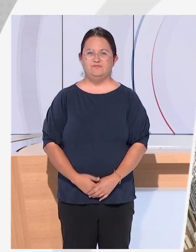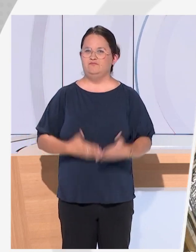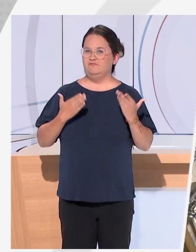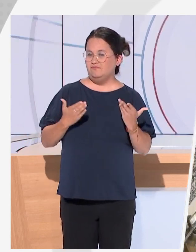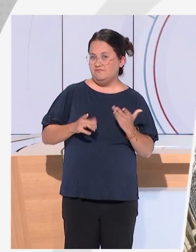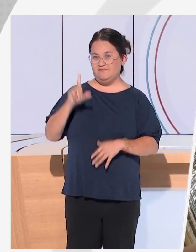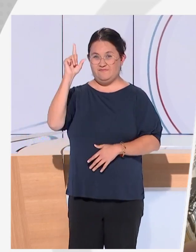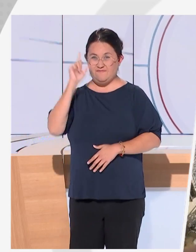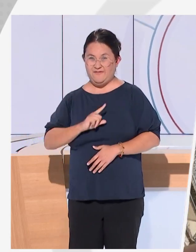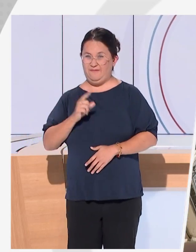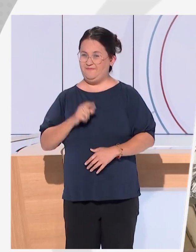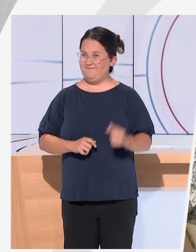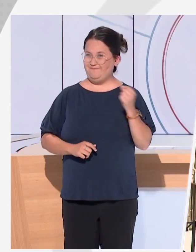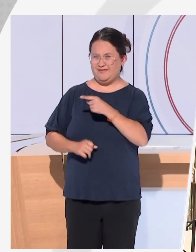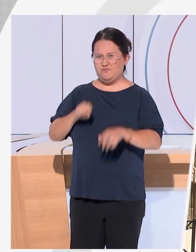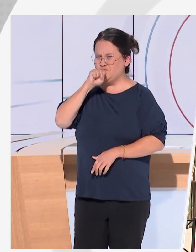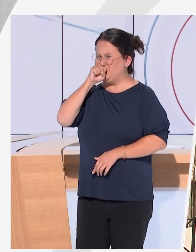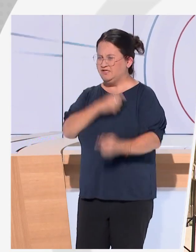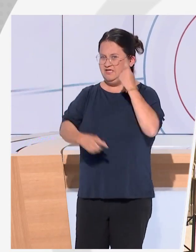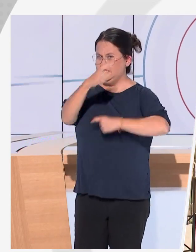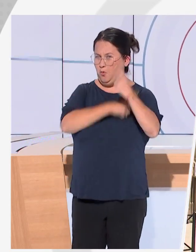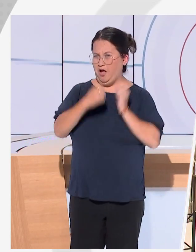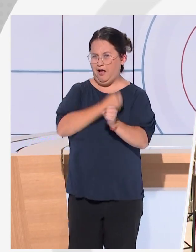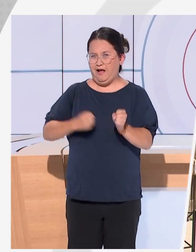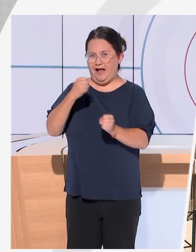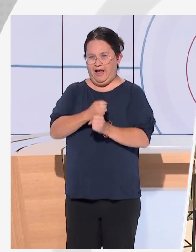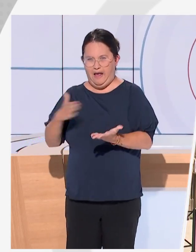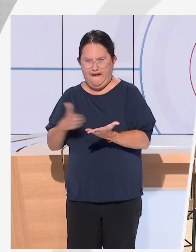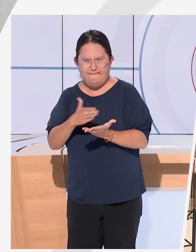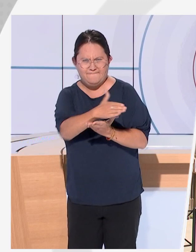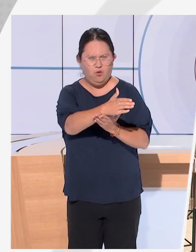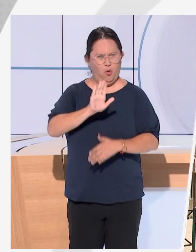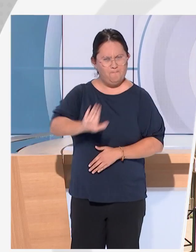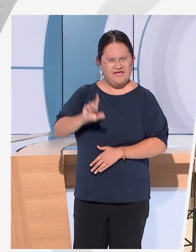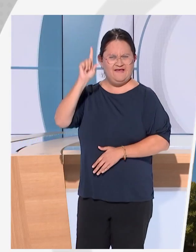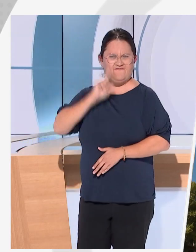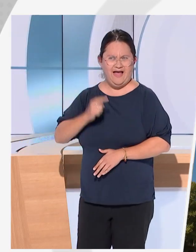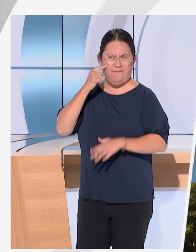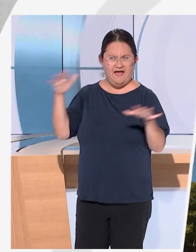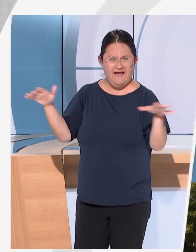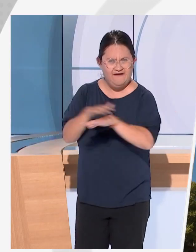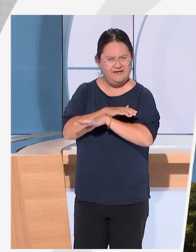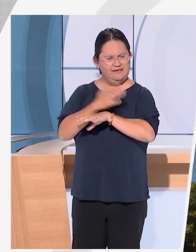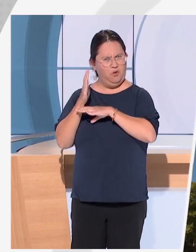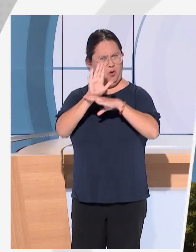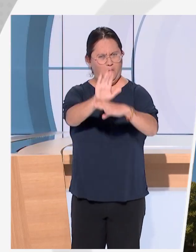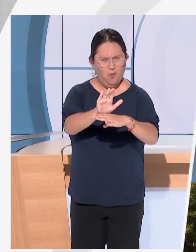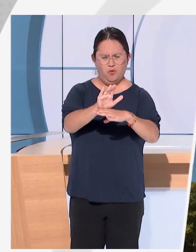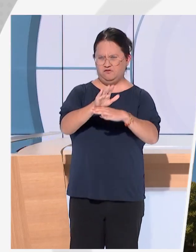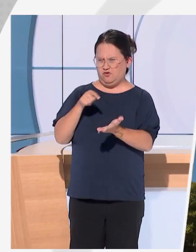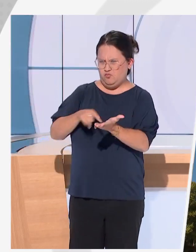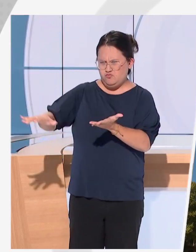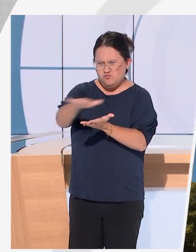Cette passionnée d'histoire a créé un parcours de l'invisible autour de l'empreinte féminine, presque inexistante dans l'espace